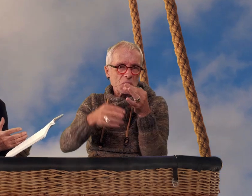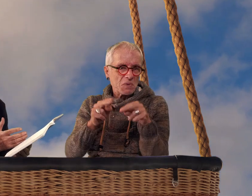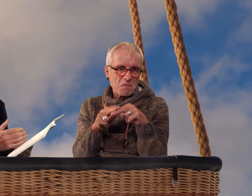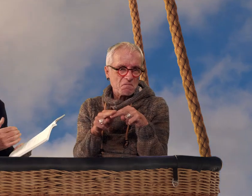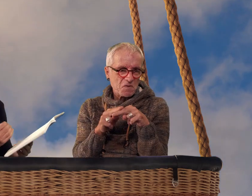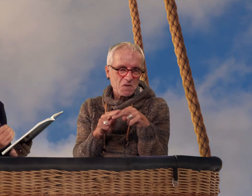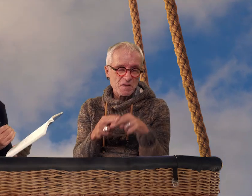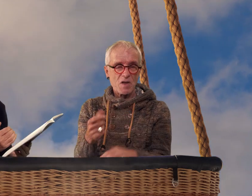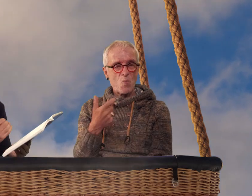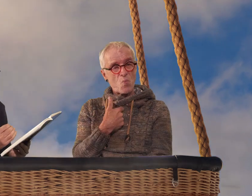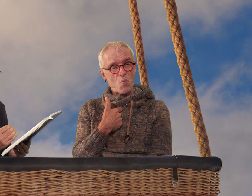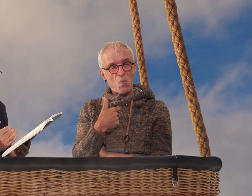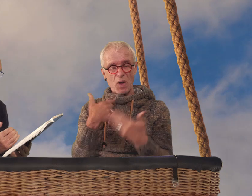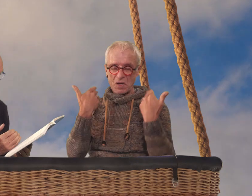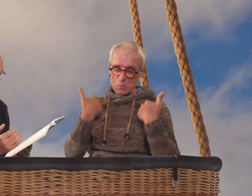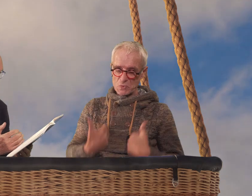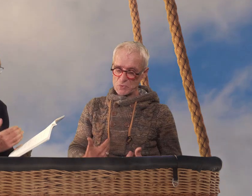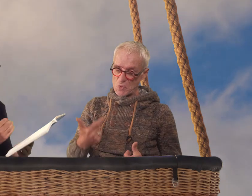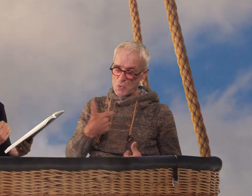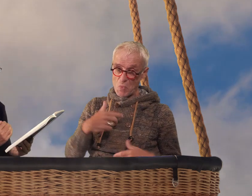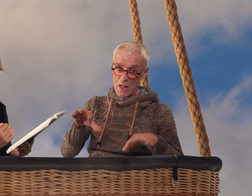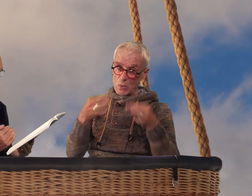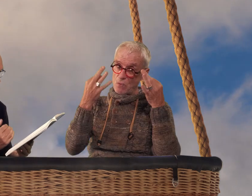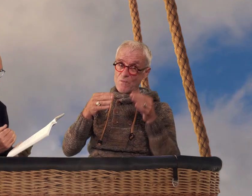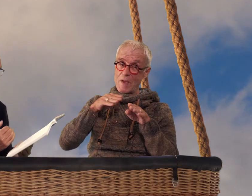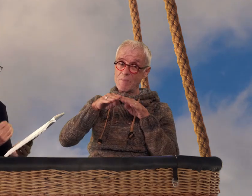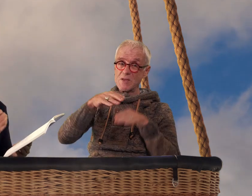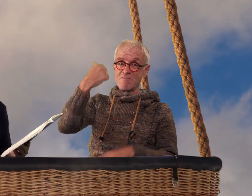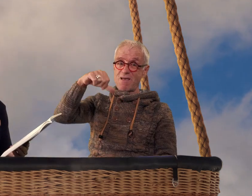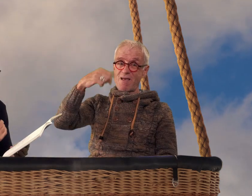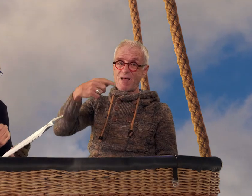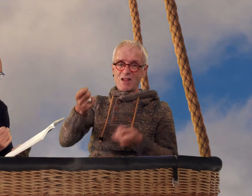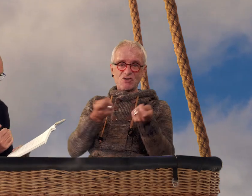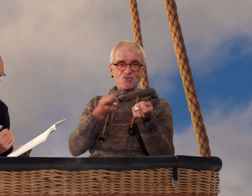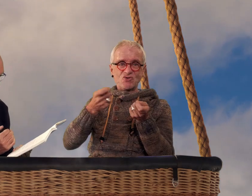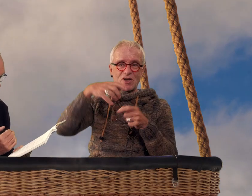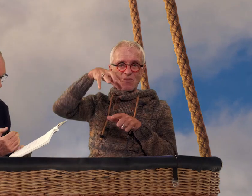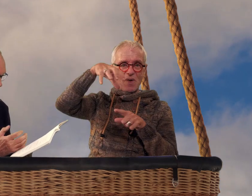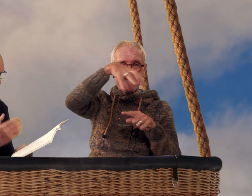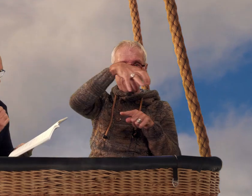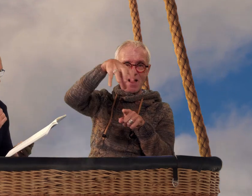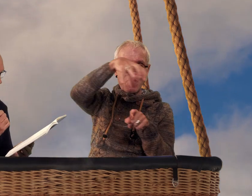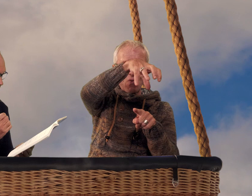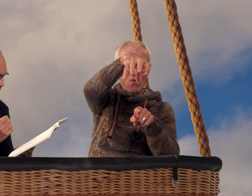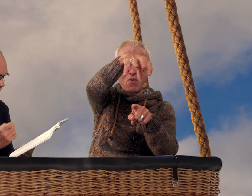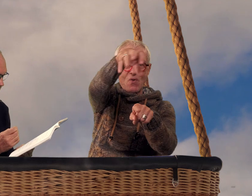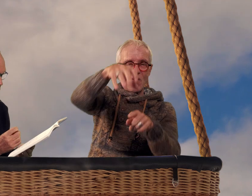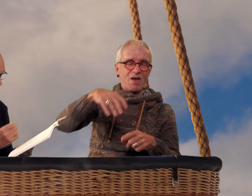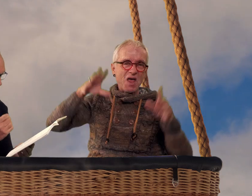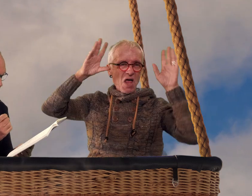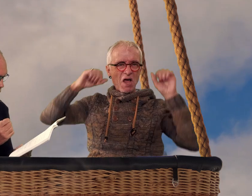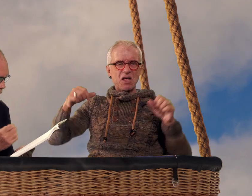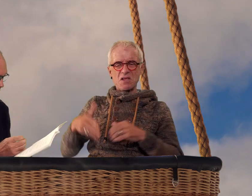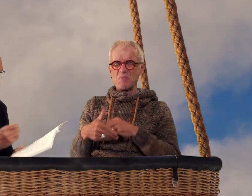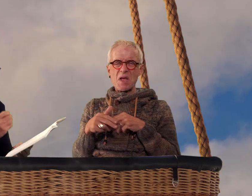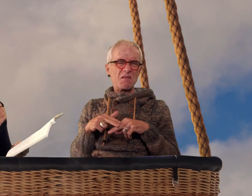résultat. Moi, monsieur, moi, j'ai découvert le seul moyen de diriger les ballons. Et pas une académie n'est